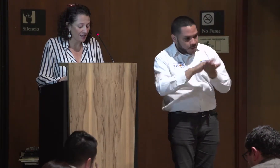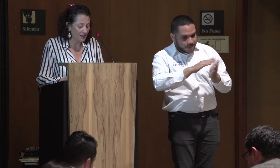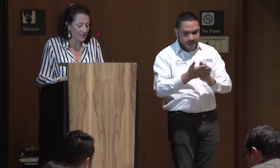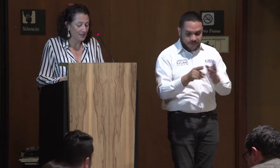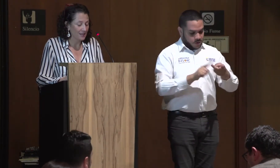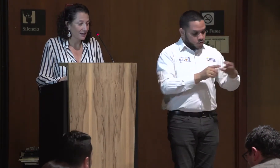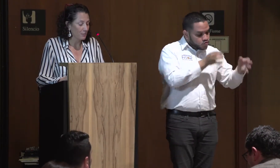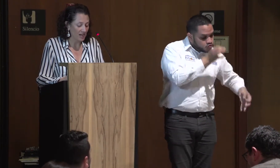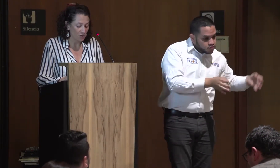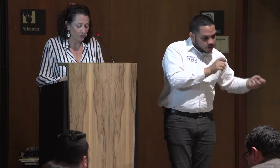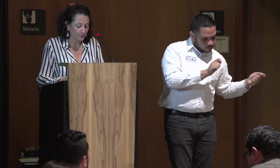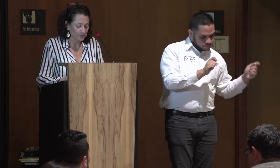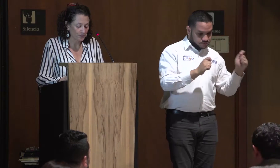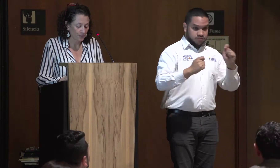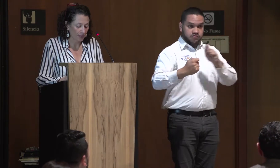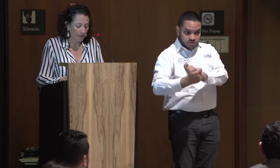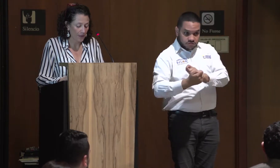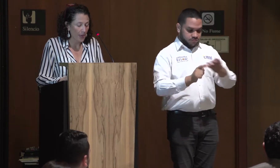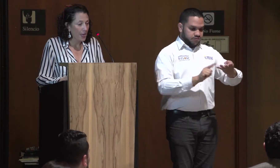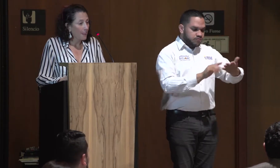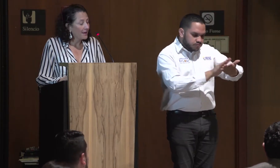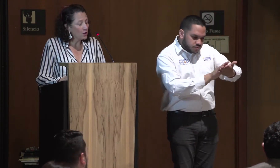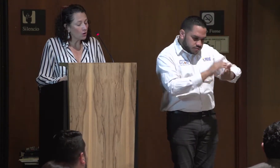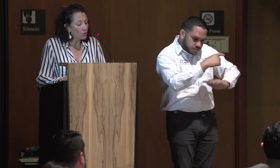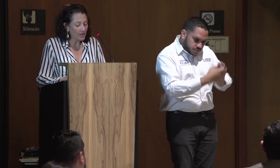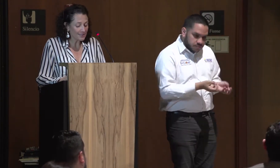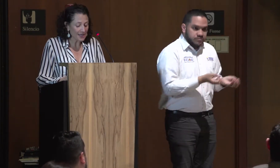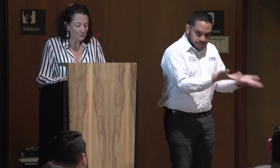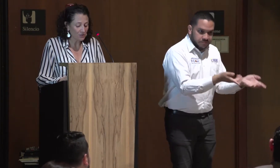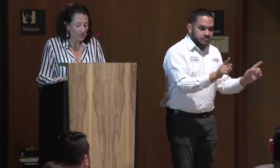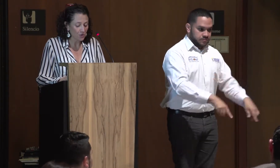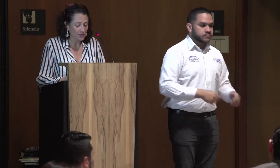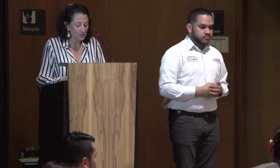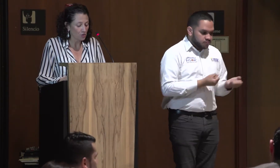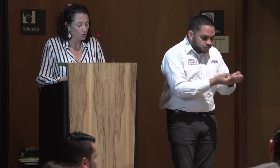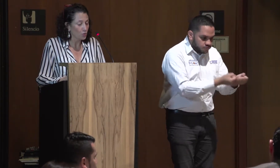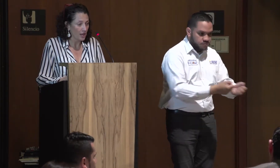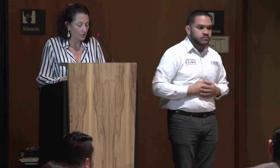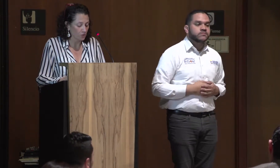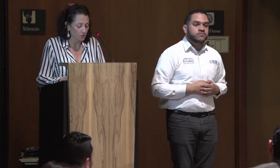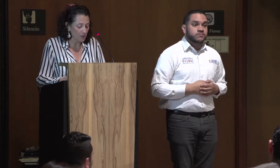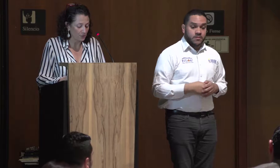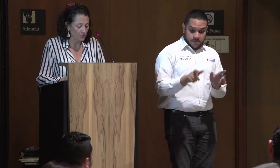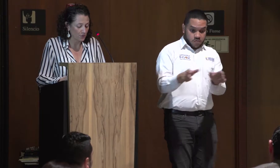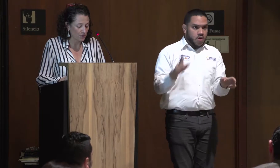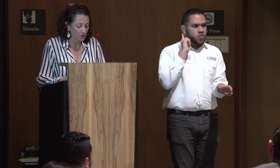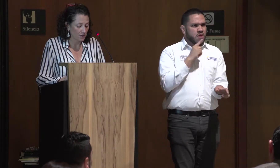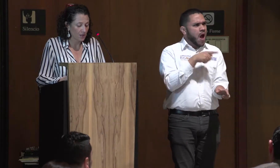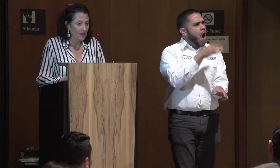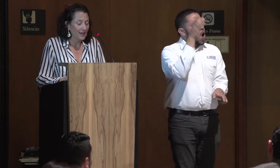transicional, reparación. Y no es que las personas sordas no tuvieran los